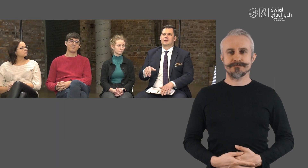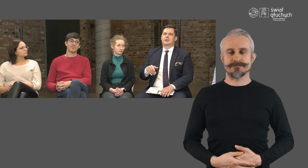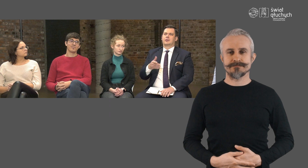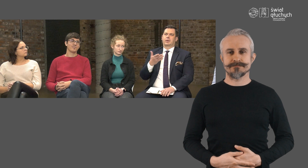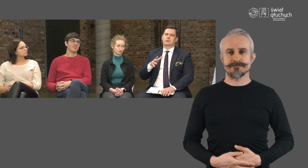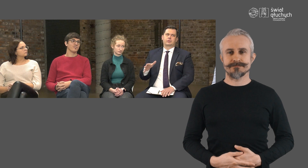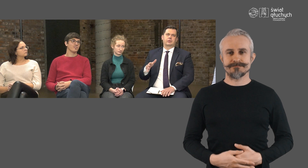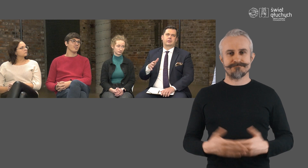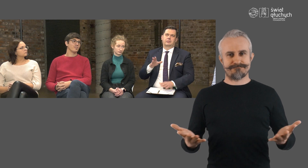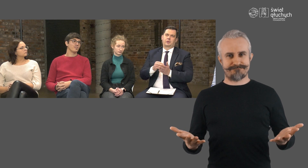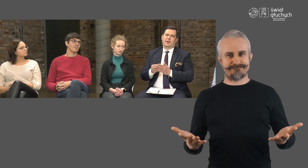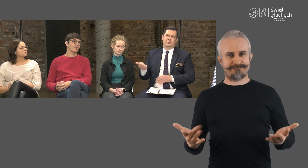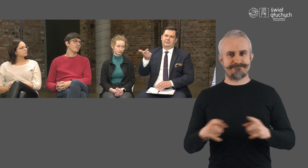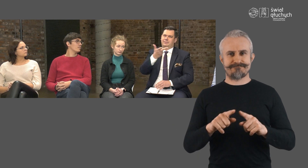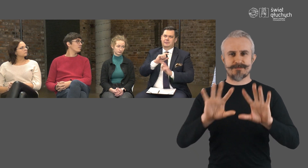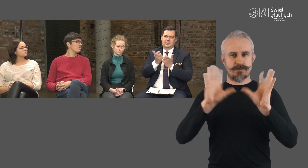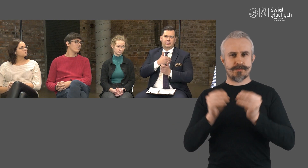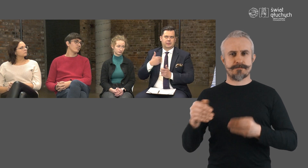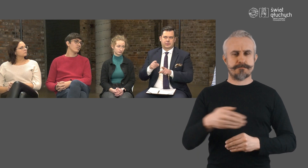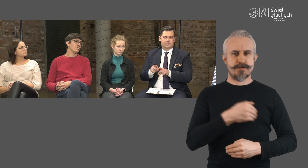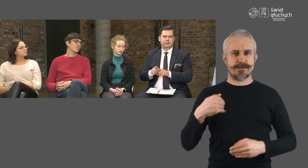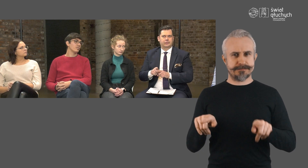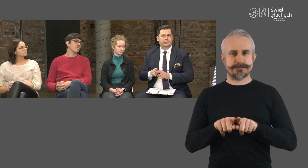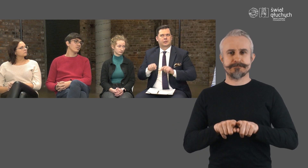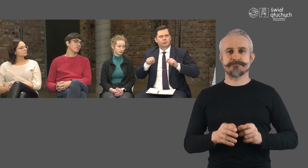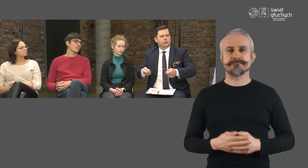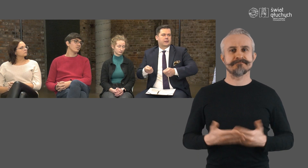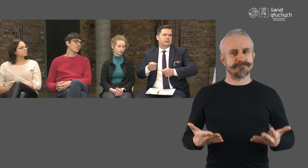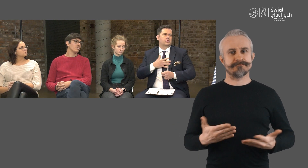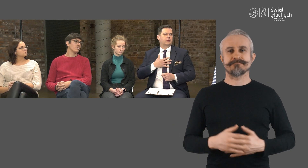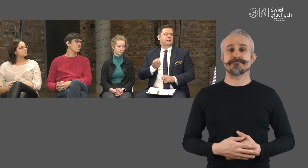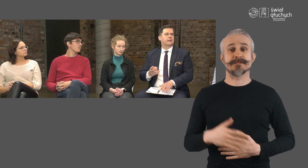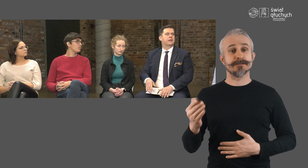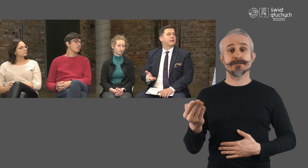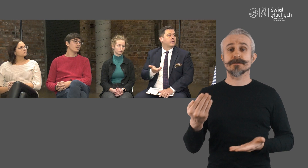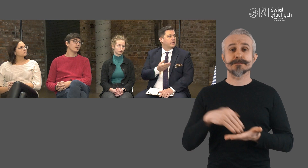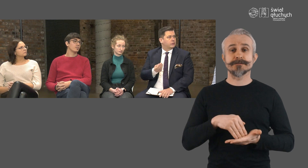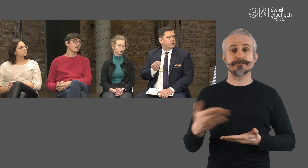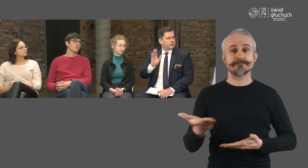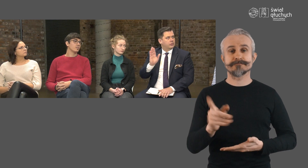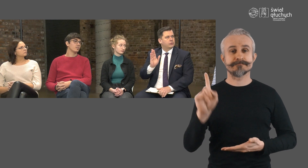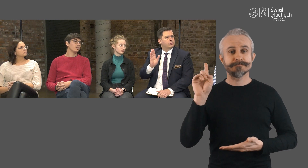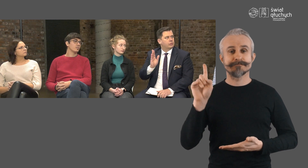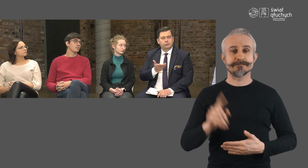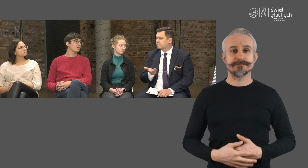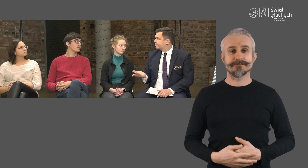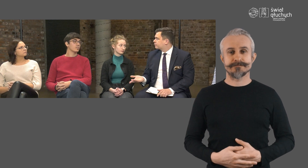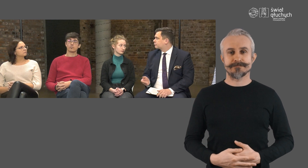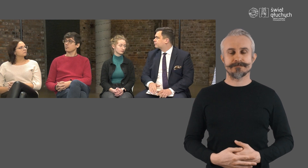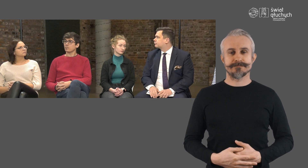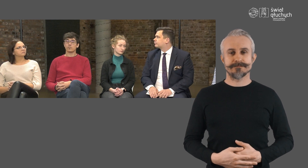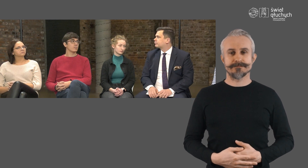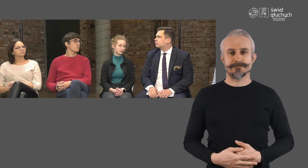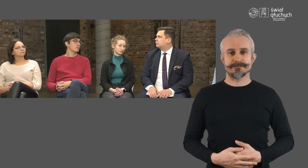To prawda, bardzo dużo jest takich przykładów w całej Polsce. Jest tak samo, że ludzie czują się zmuszeni.